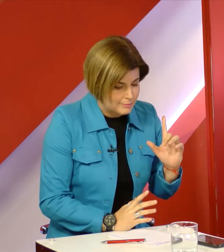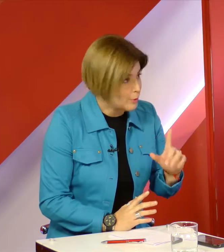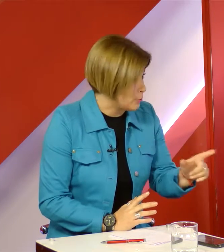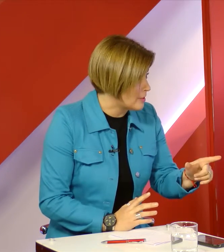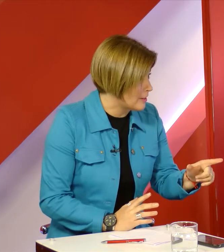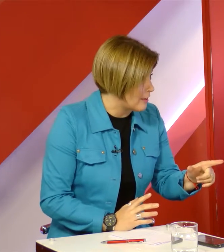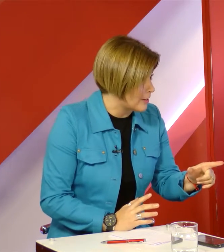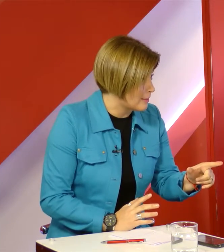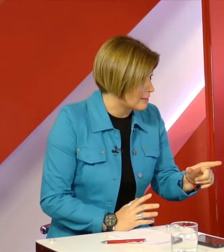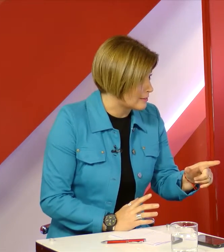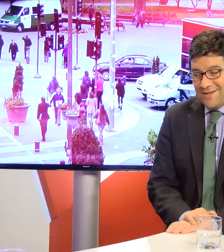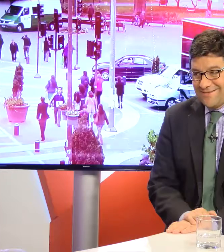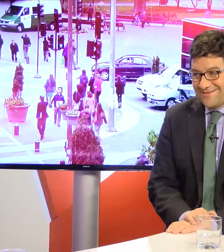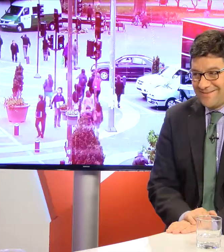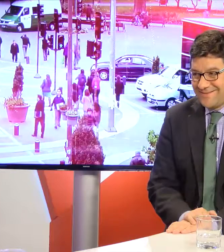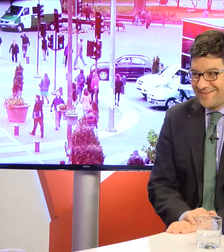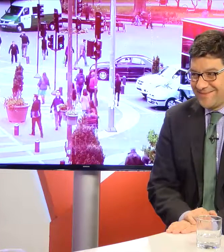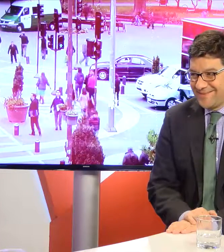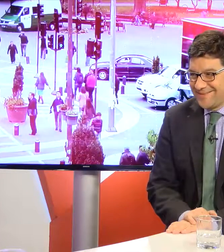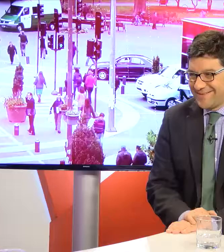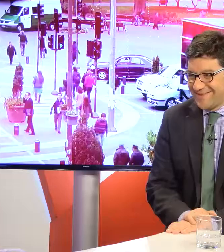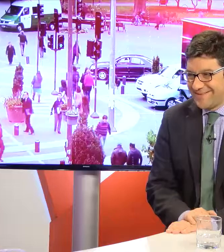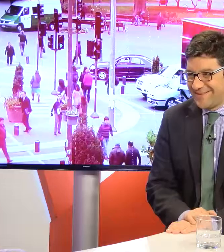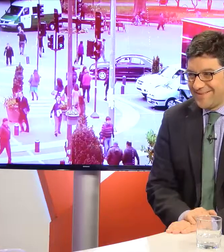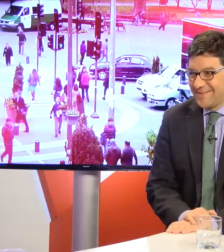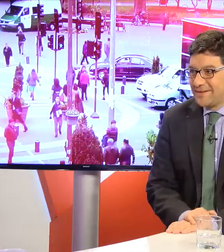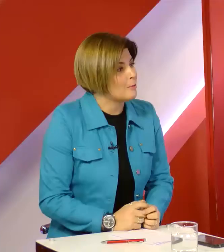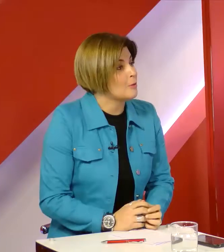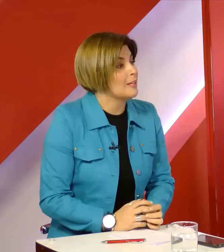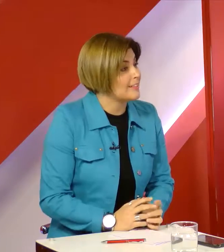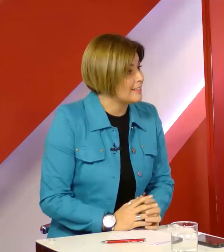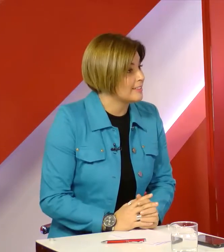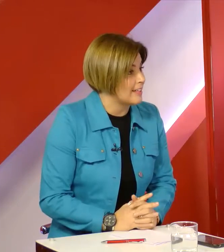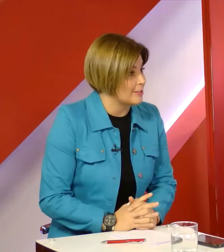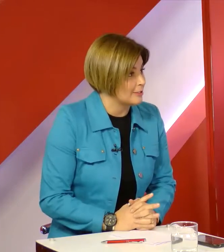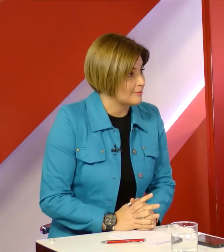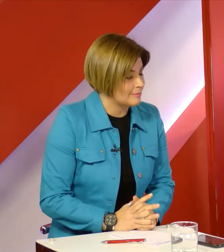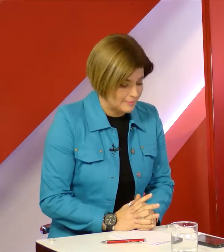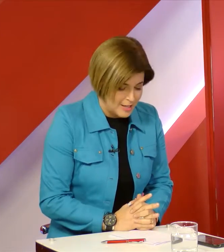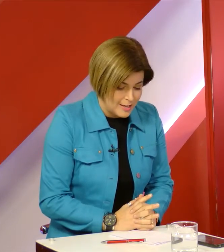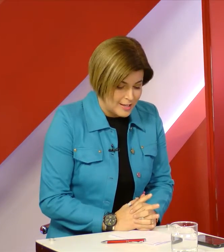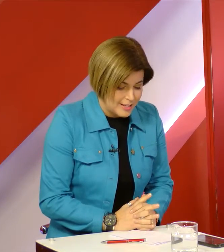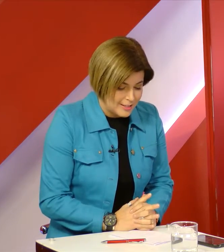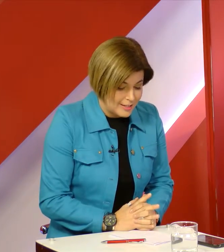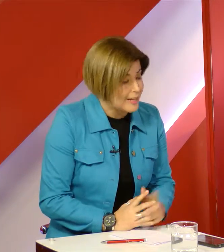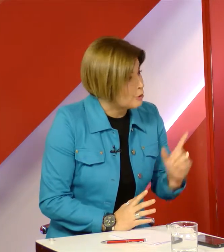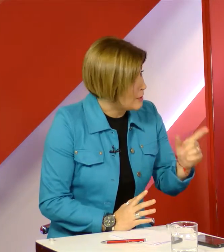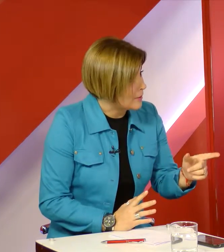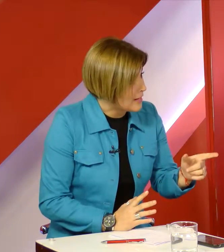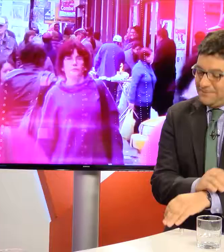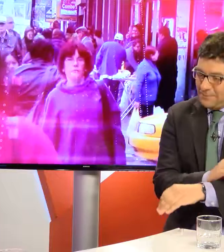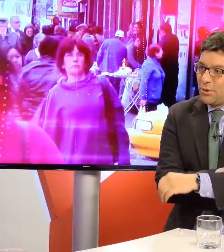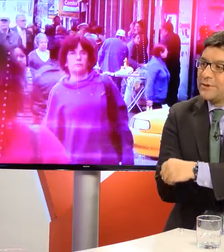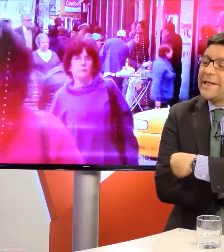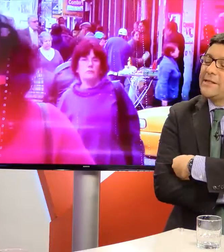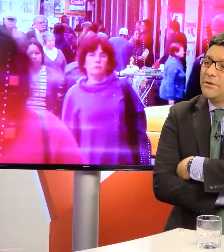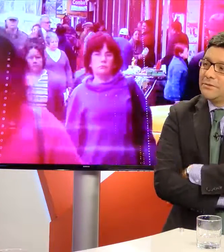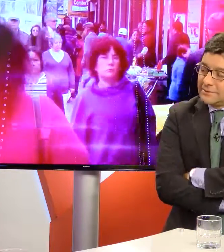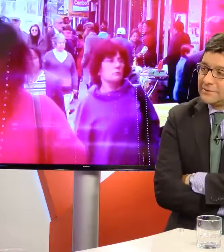¿Puedo decir la edad, verdad? Sí. Ah, ya, muy bien. El 6 de diciembre va a cumplir 43 años. Así es. Nació en Valparaíso, es porteño de corazón, hincha